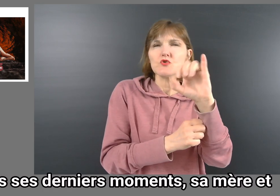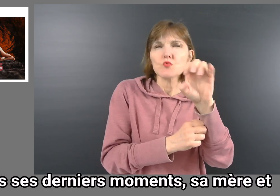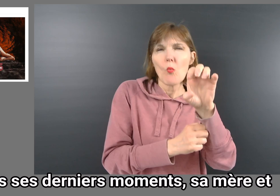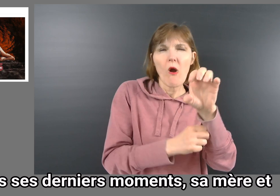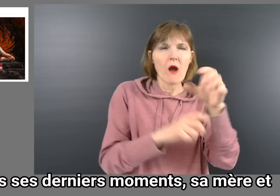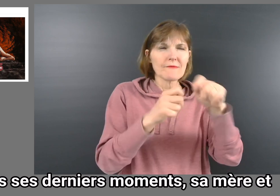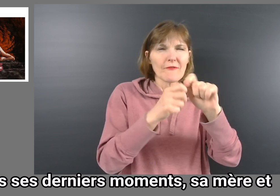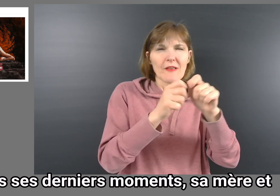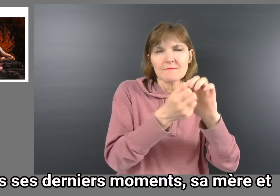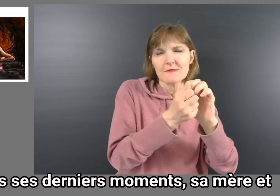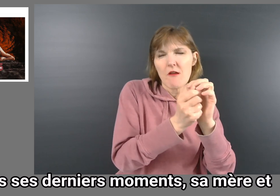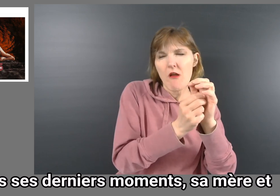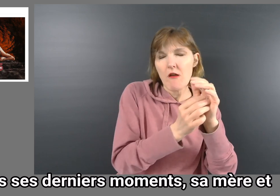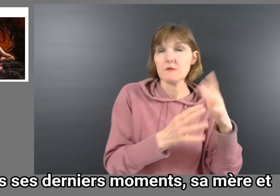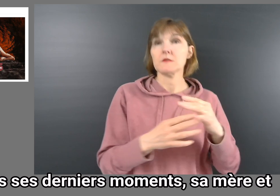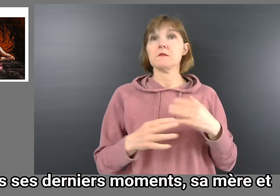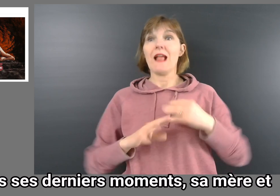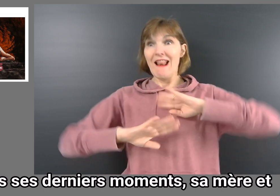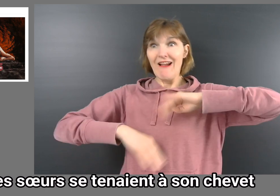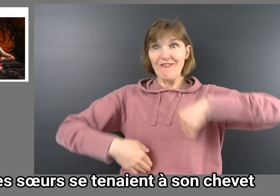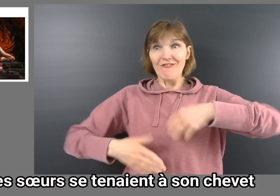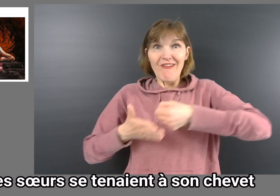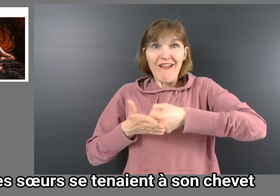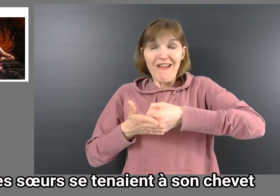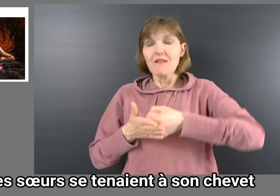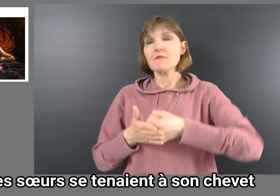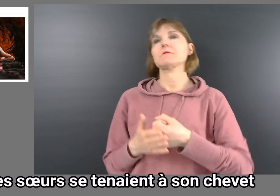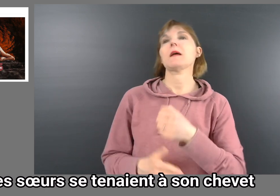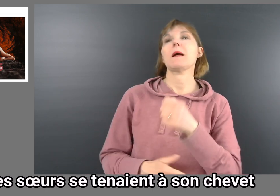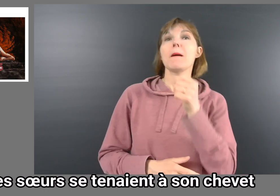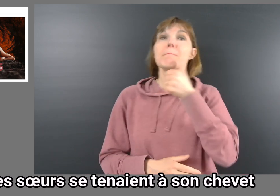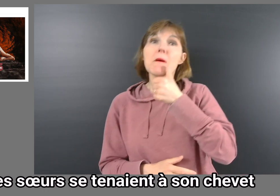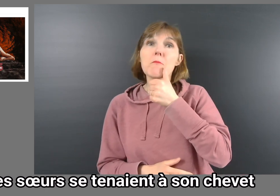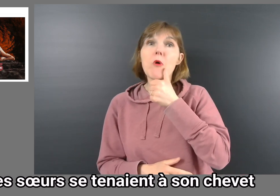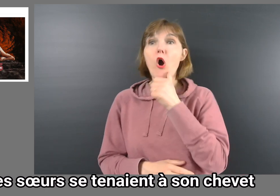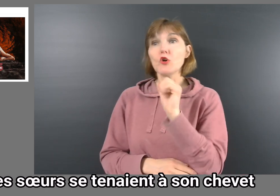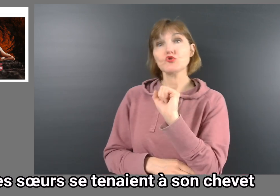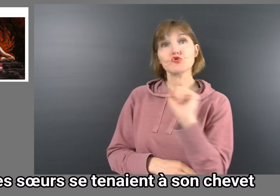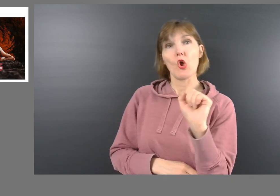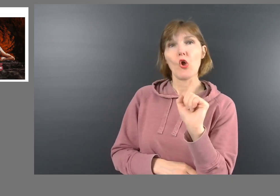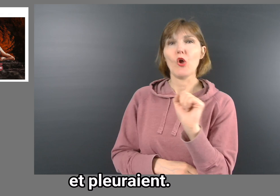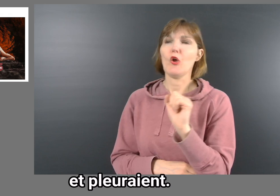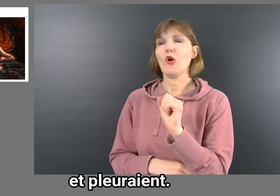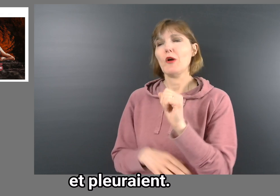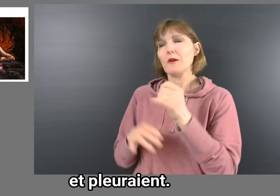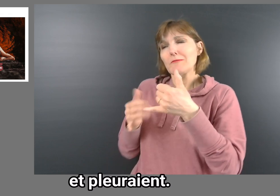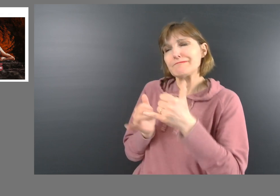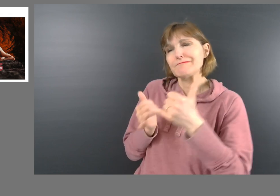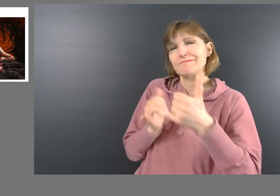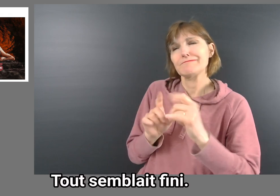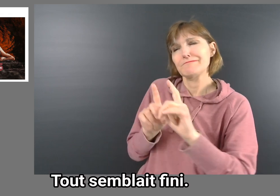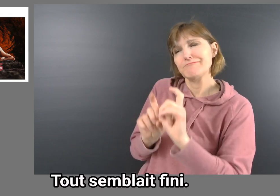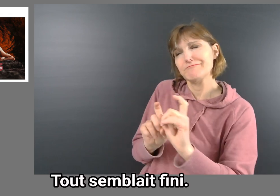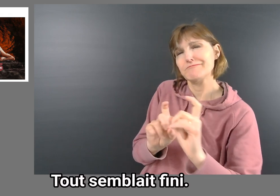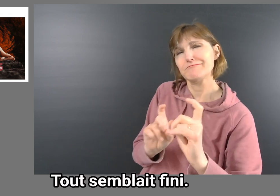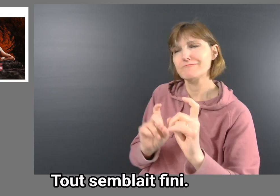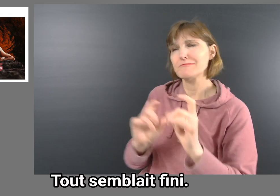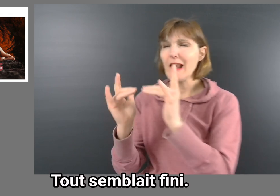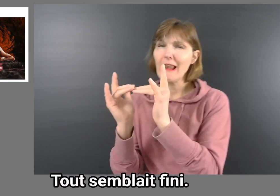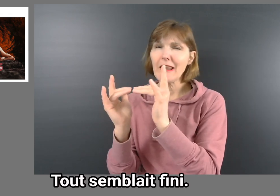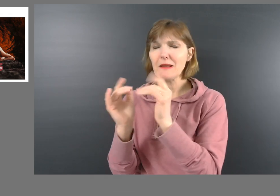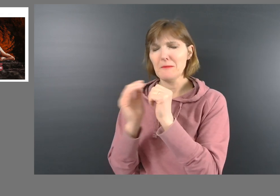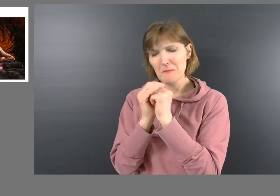ses derniers moments, sa mère et ses sœurs se tenaient à son chevet et pleuraient. Tout semblait